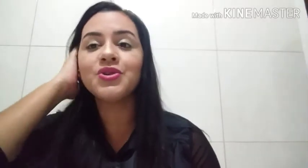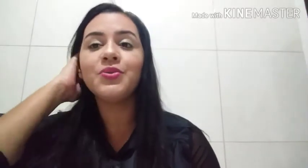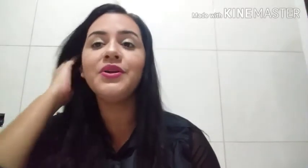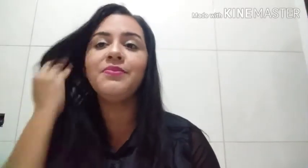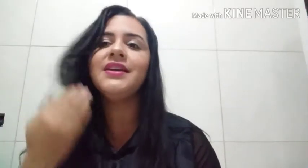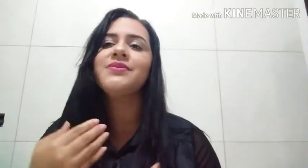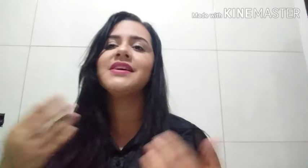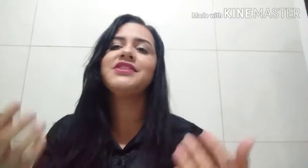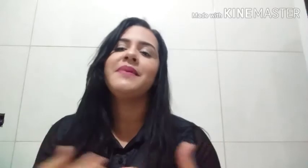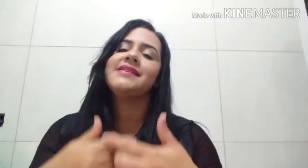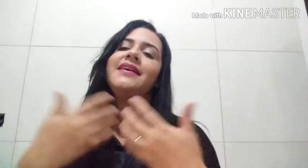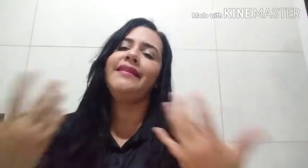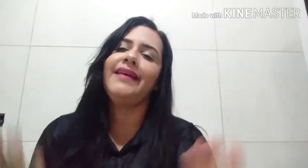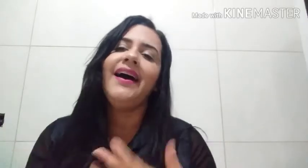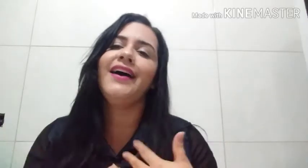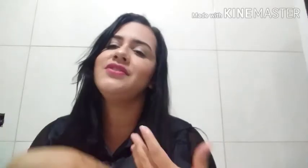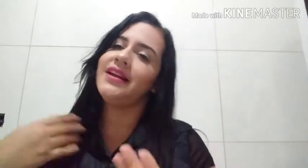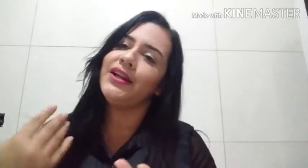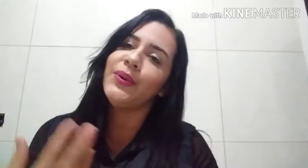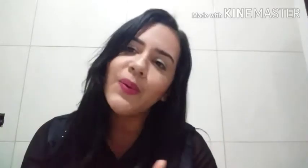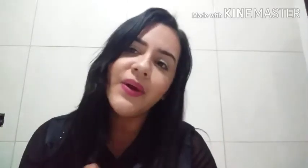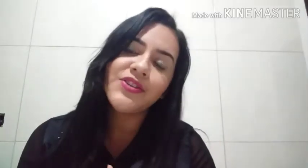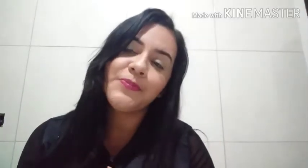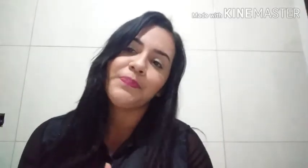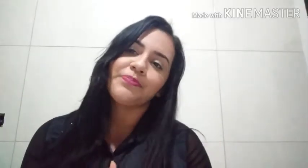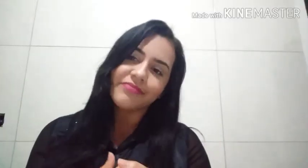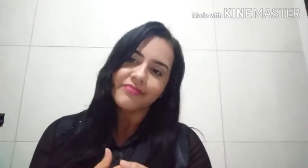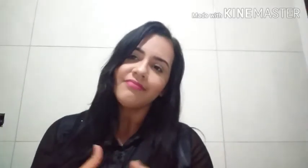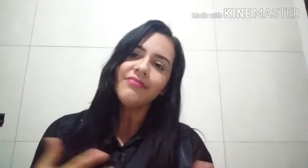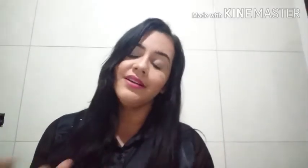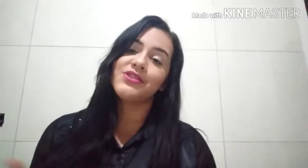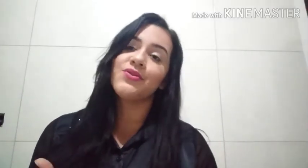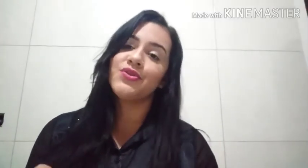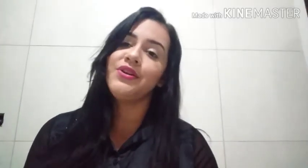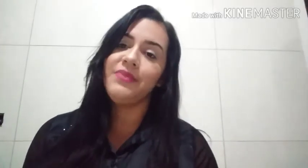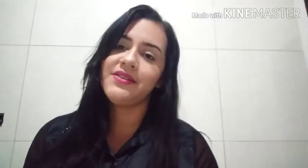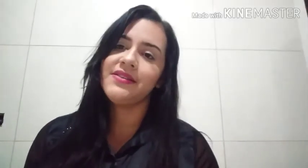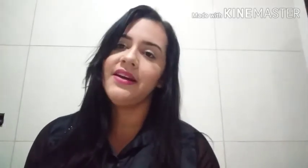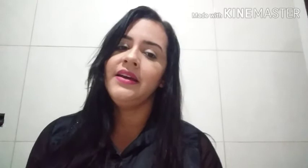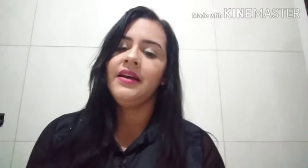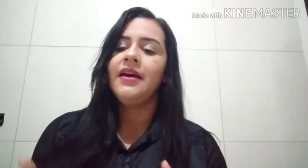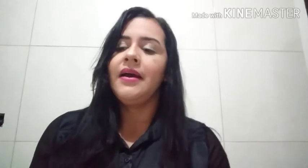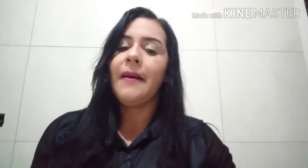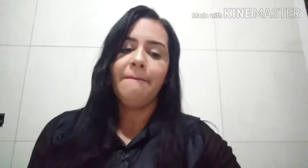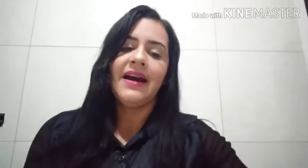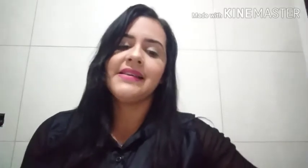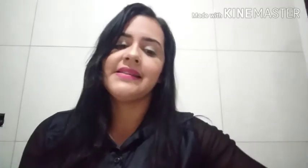desconstruindo mitos, a gente ia passar aqui a tarde, entrar na noite, desconstruindo mitos, né? Mas